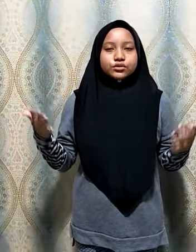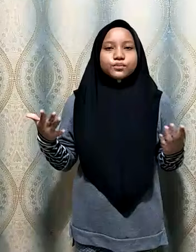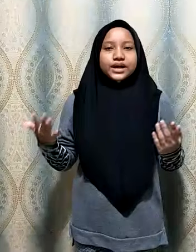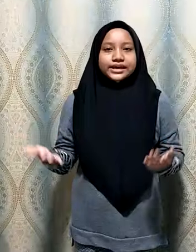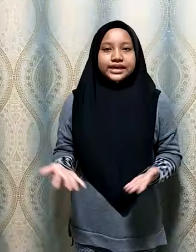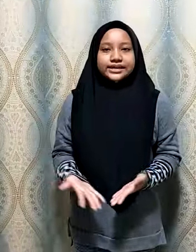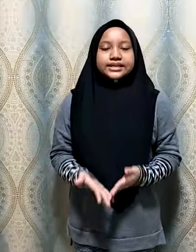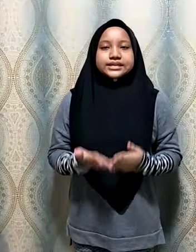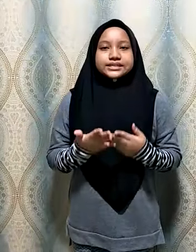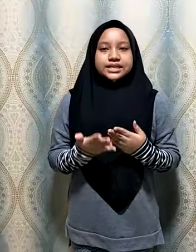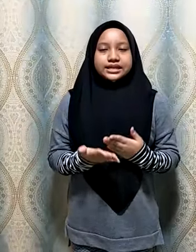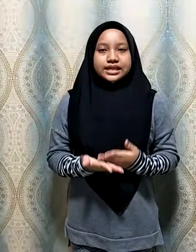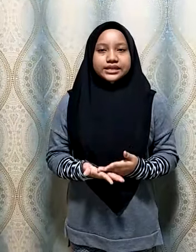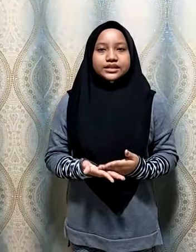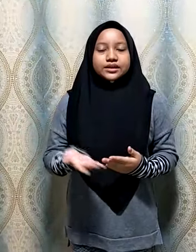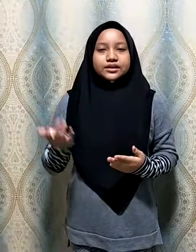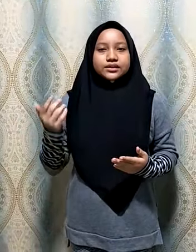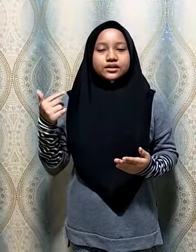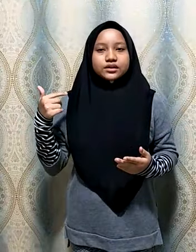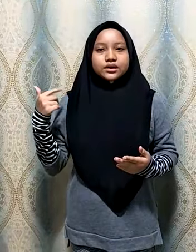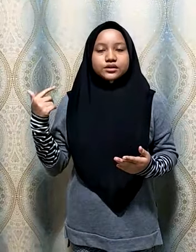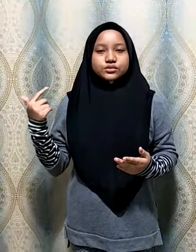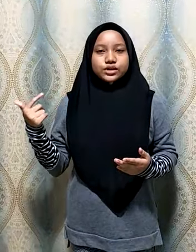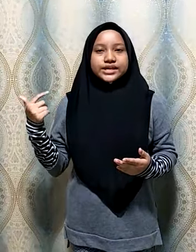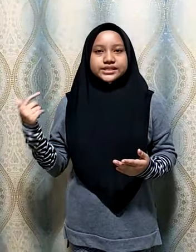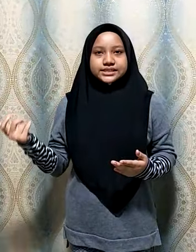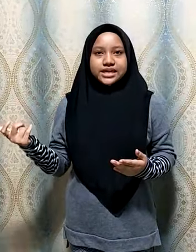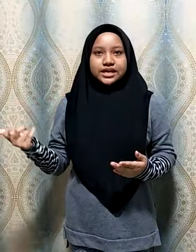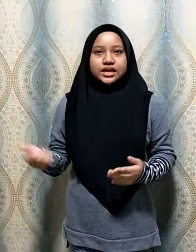hingga ke seluruh bahagian selatan Sungai Yangtze.